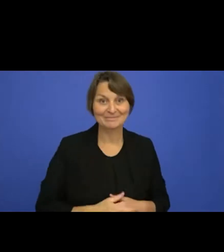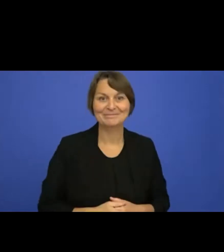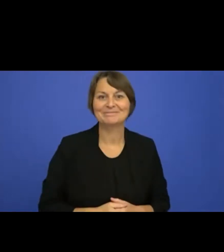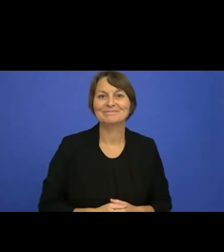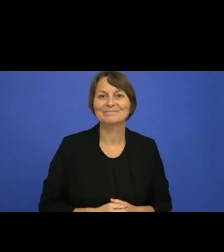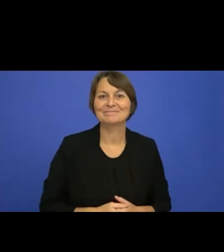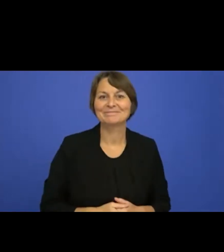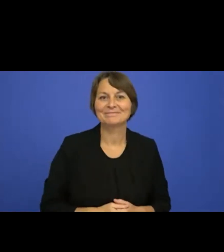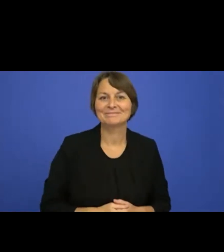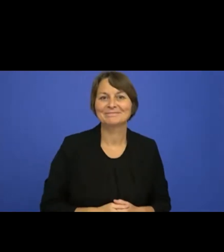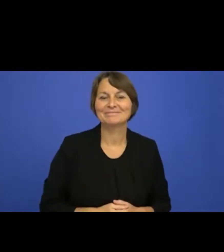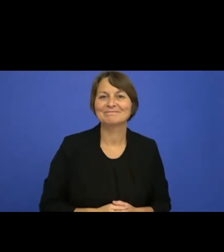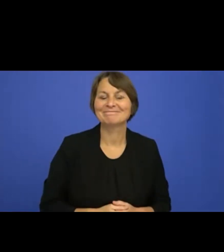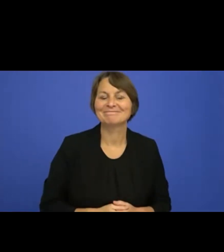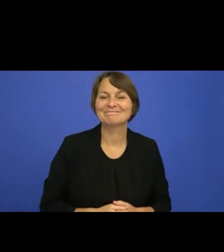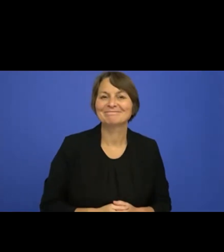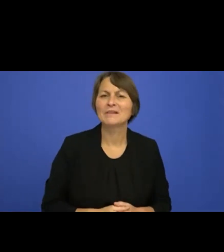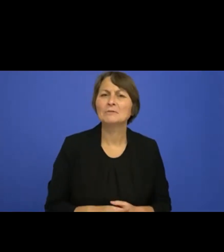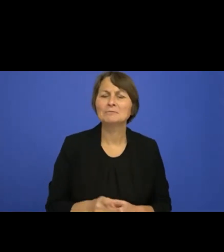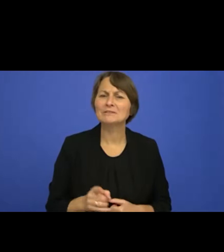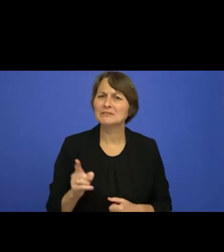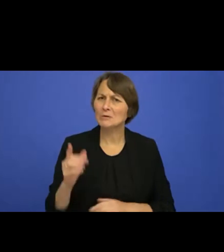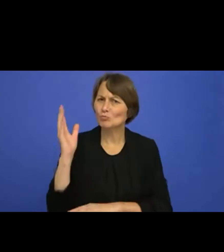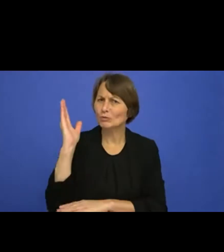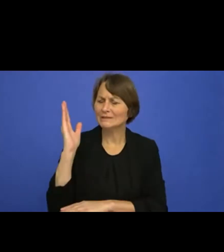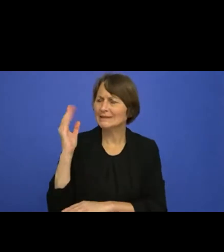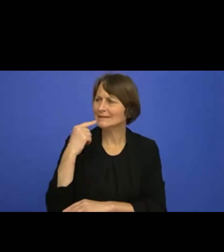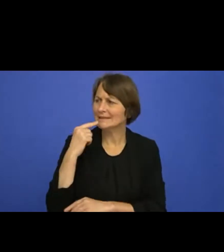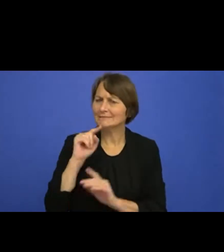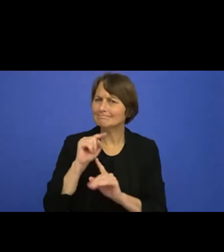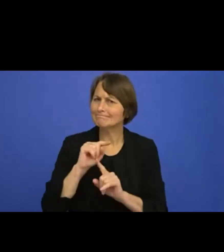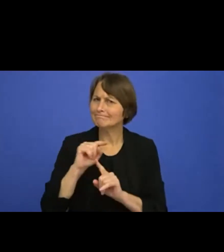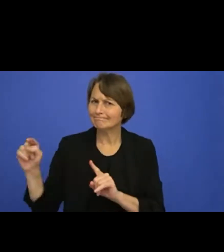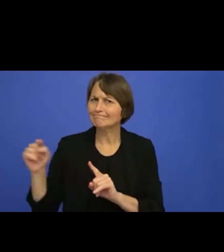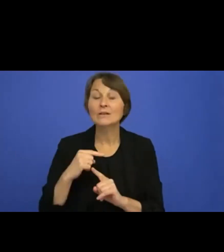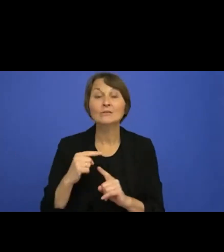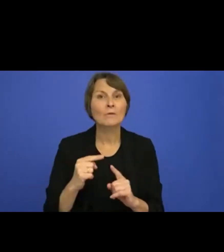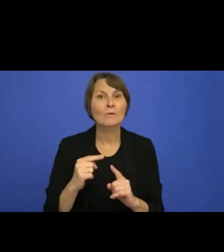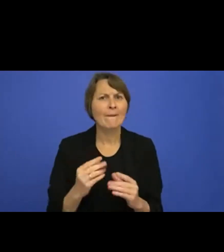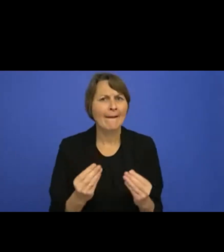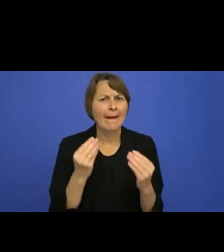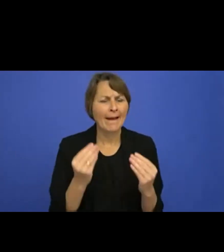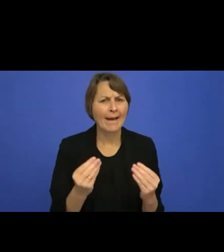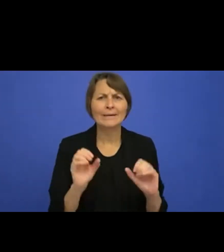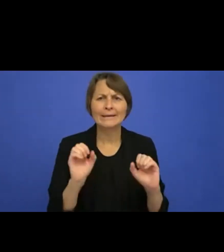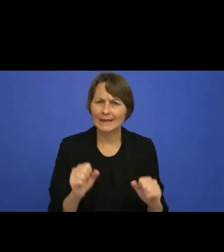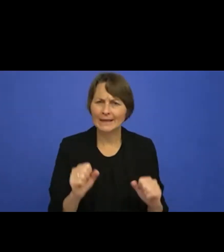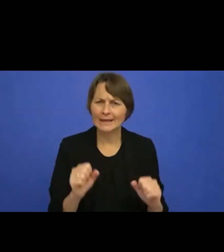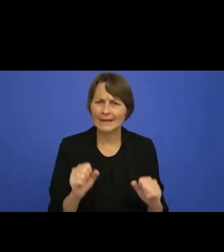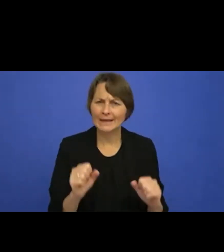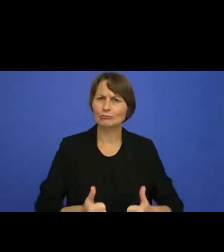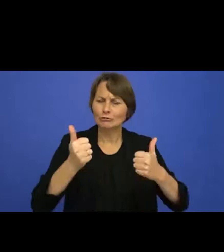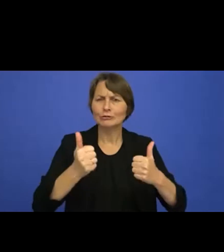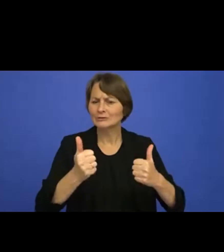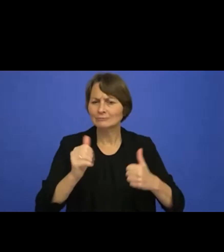Nirmala Rao. Alors, Nirmala, on nous a dit que l'accès à une éducation de qualité le plus tôt possible,